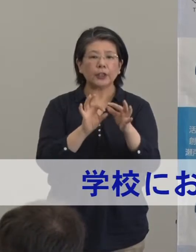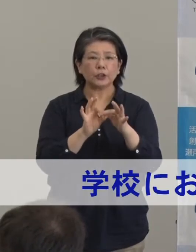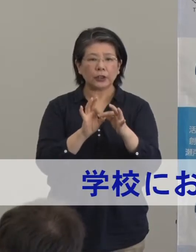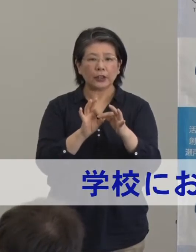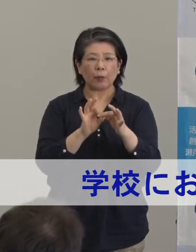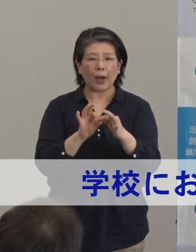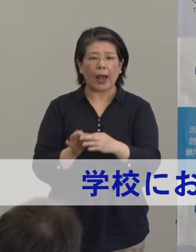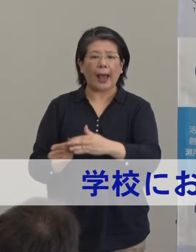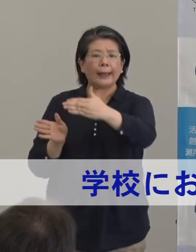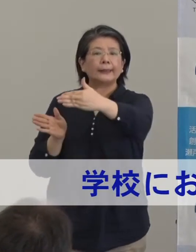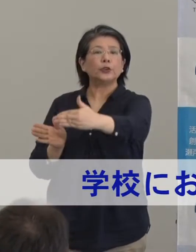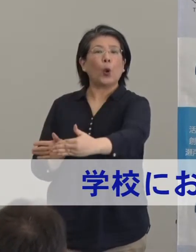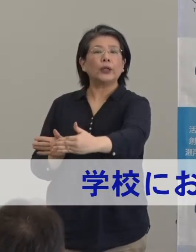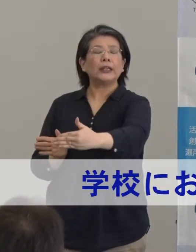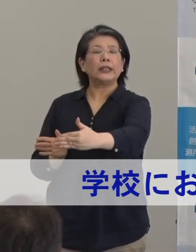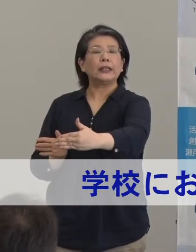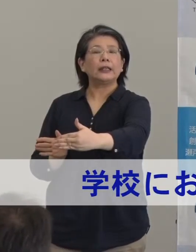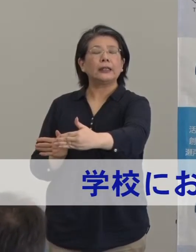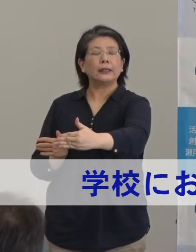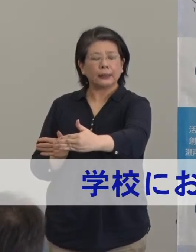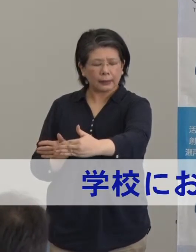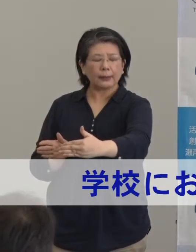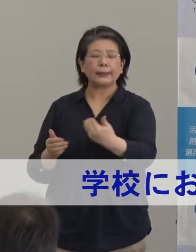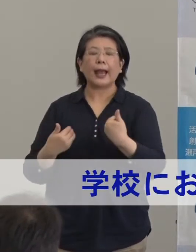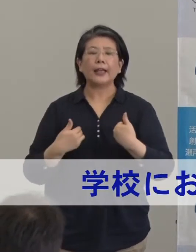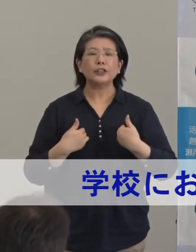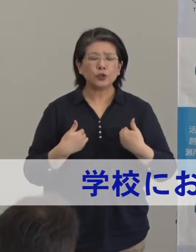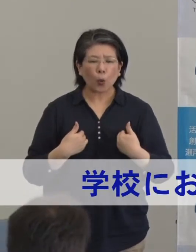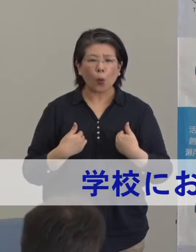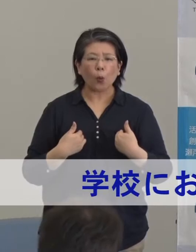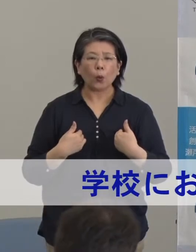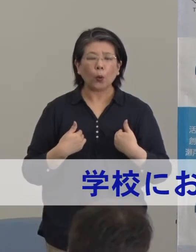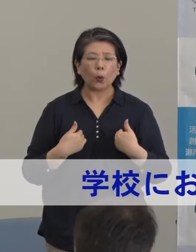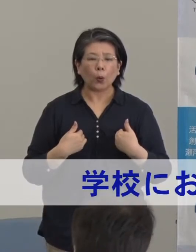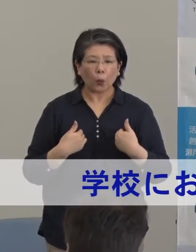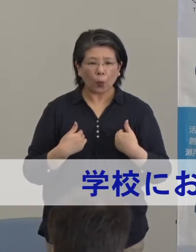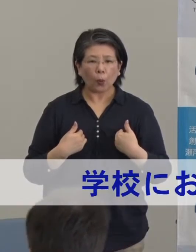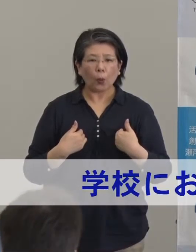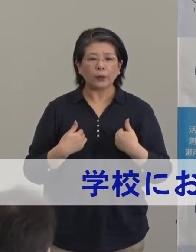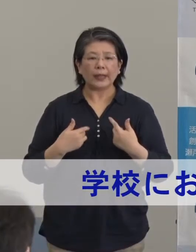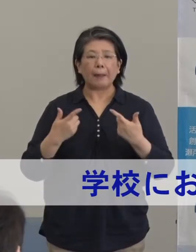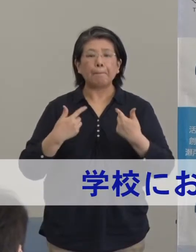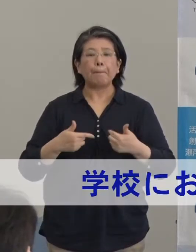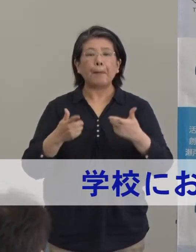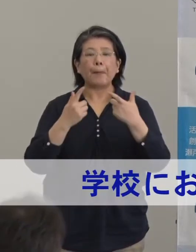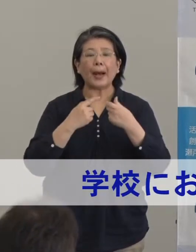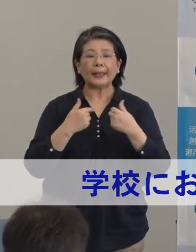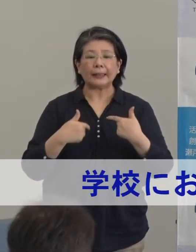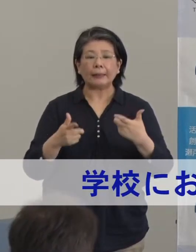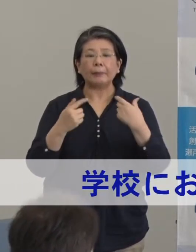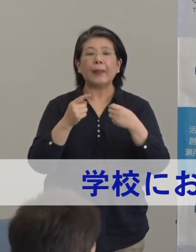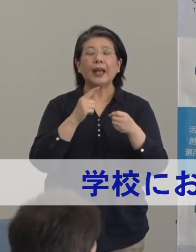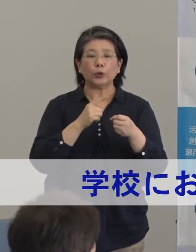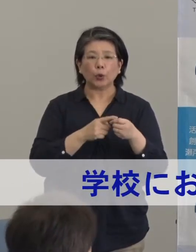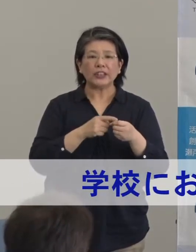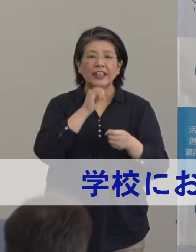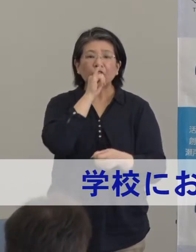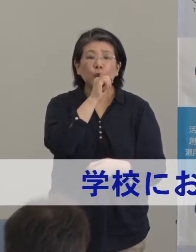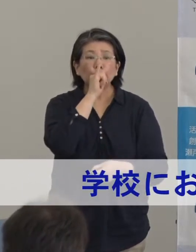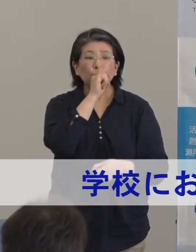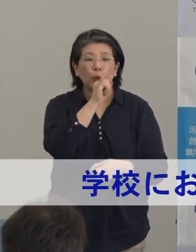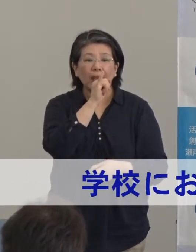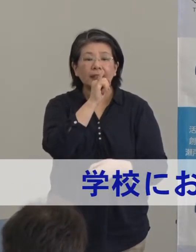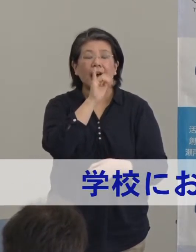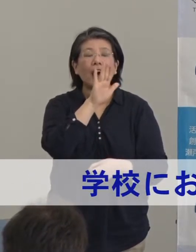期間化といいますかがされるというふうにも言われておりますし、当然毎年インフルエンザ等による学